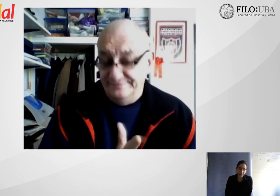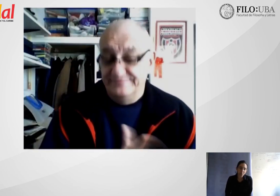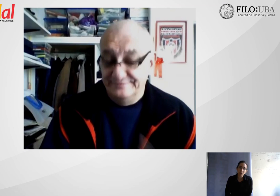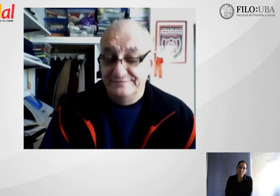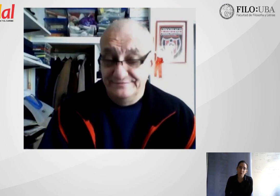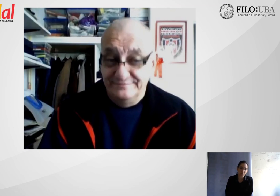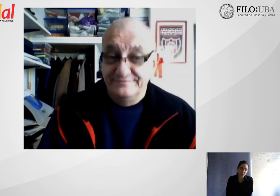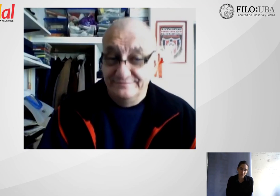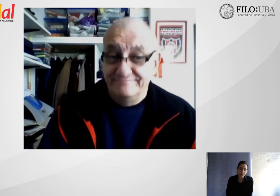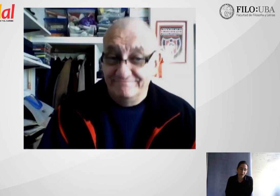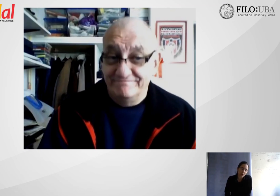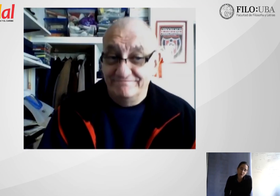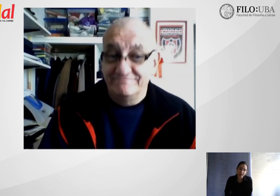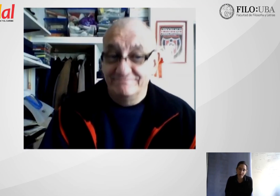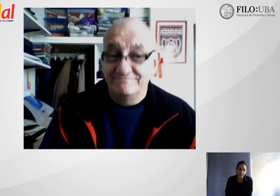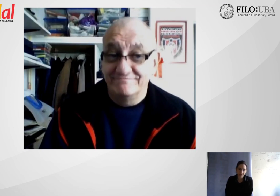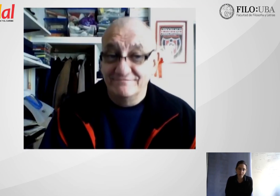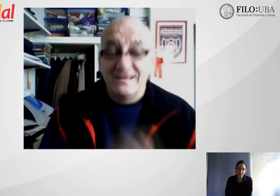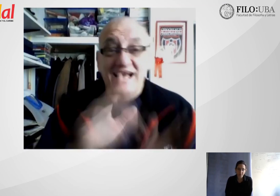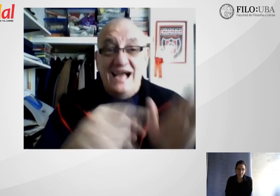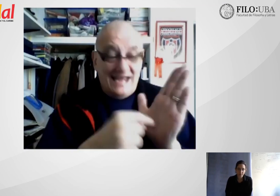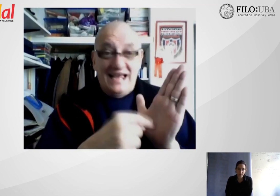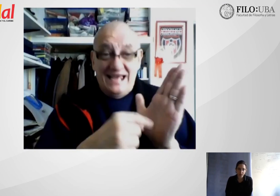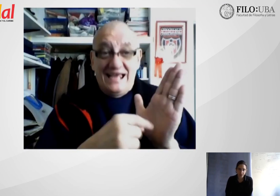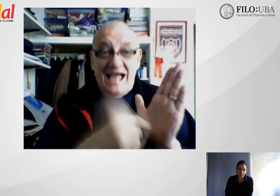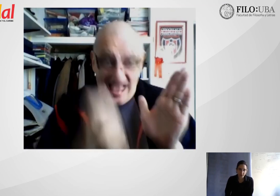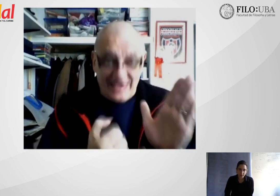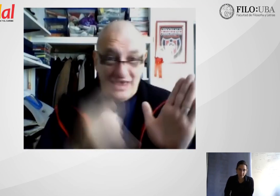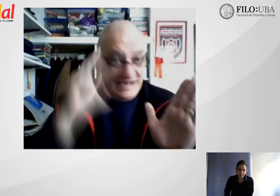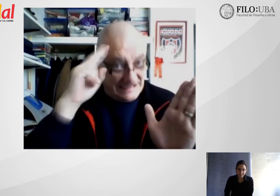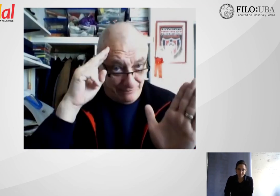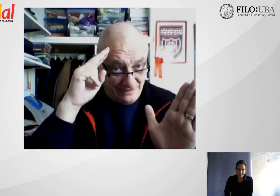general es muy poco lo que hay.